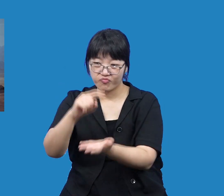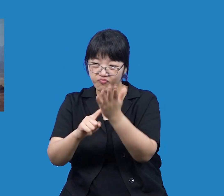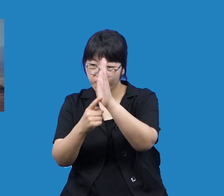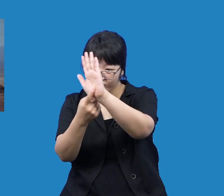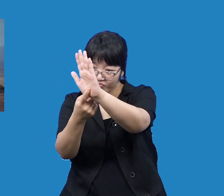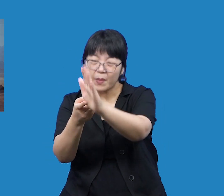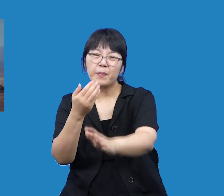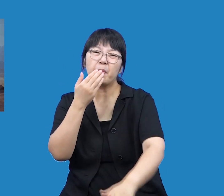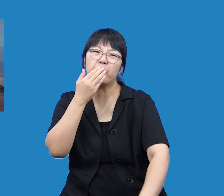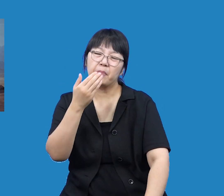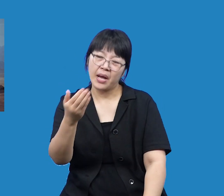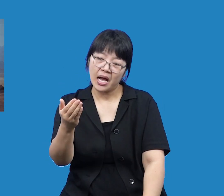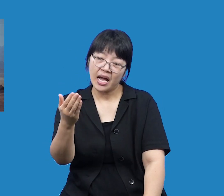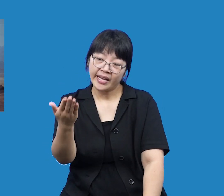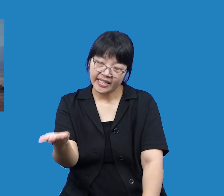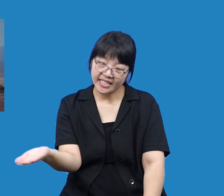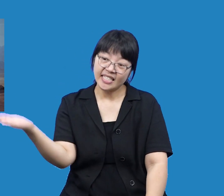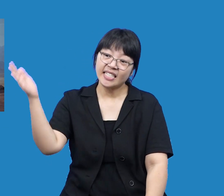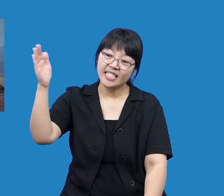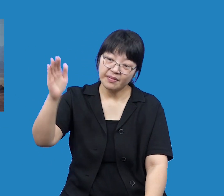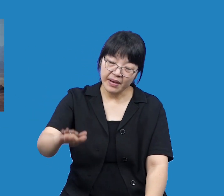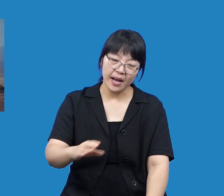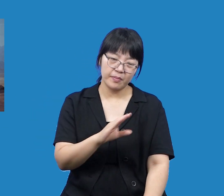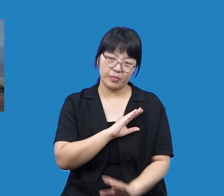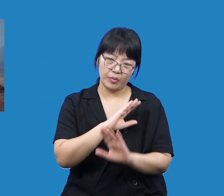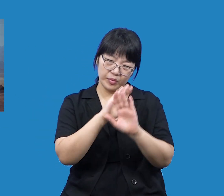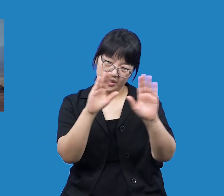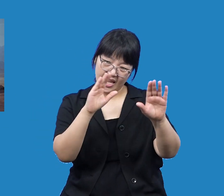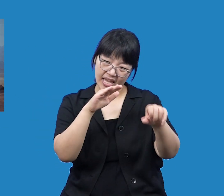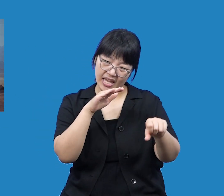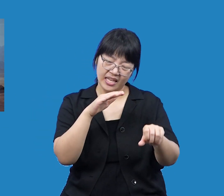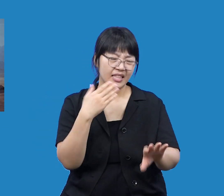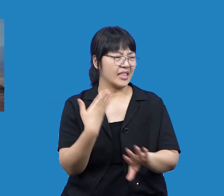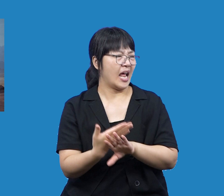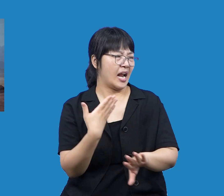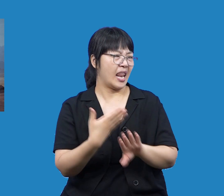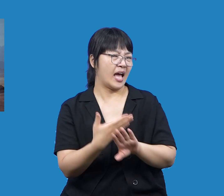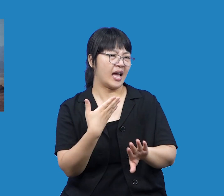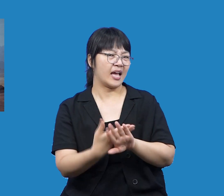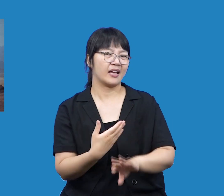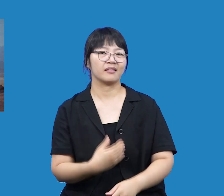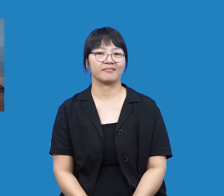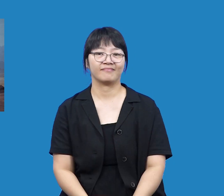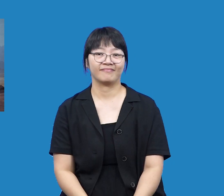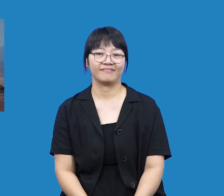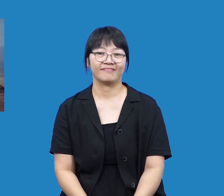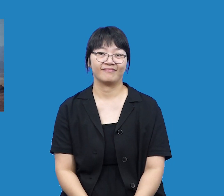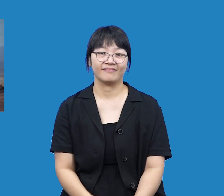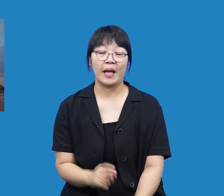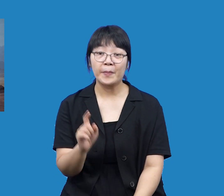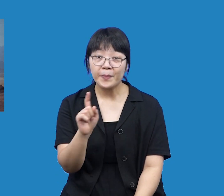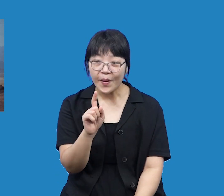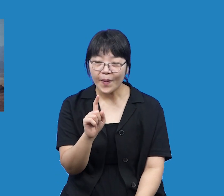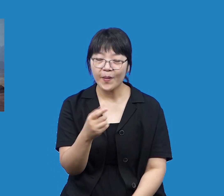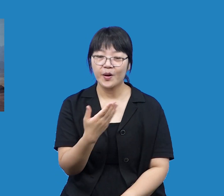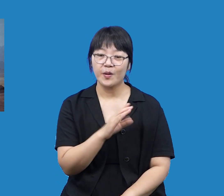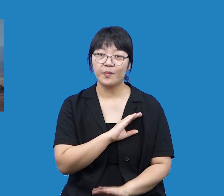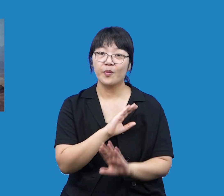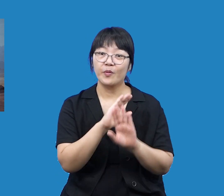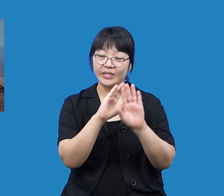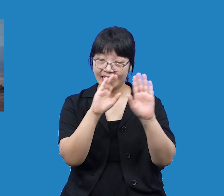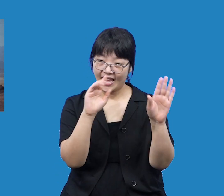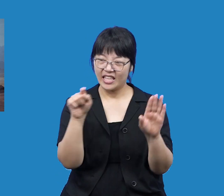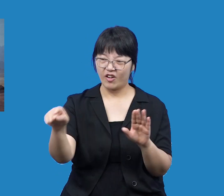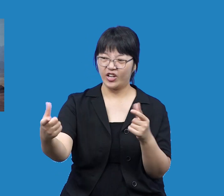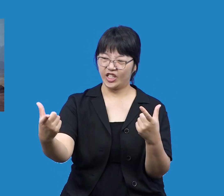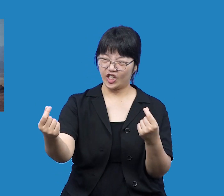하지만 내 종 모세와는 그렇지 아니하니. 다시 말하면 모세는 너희들처럼 환상이나 꿈이